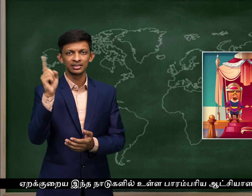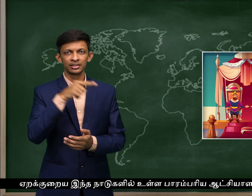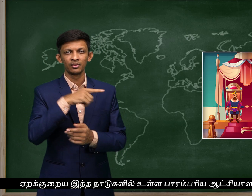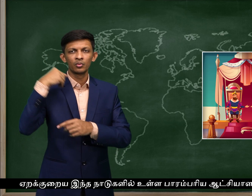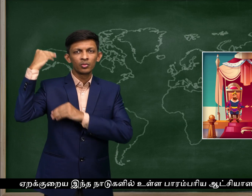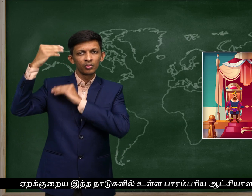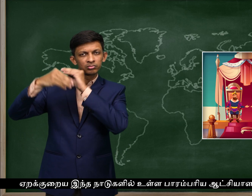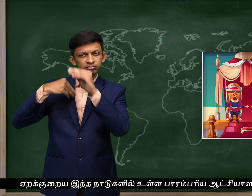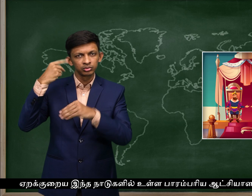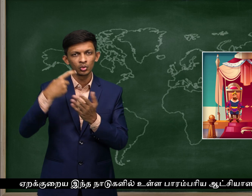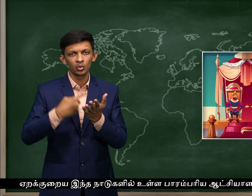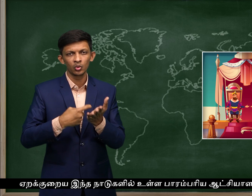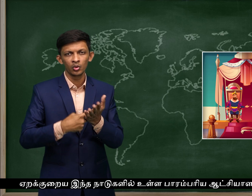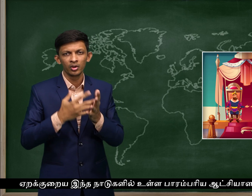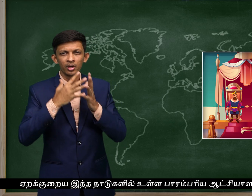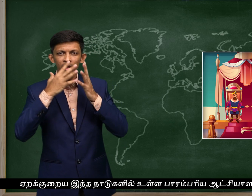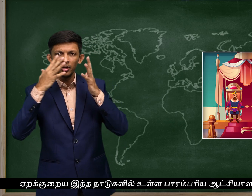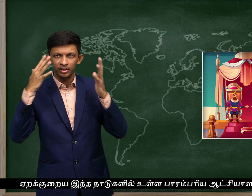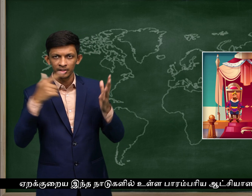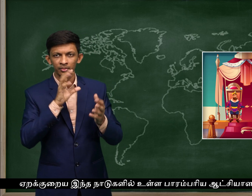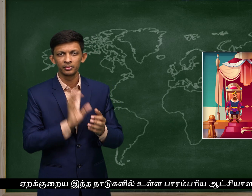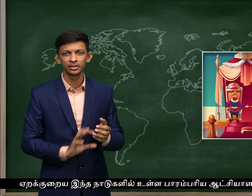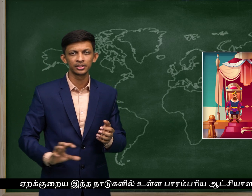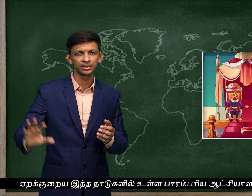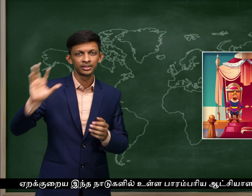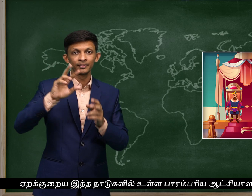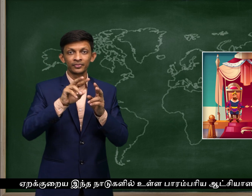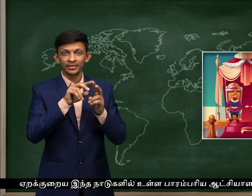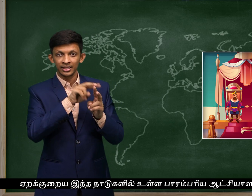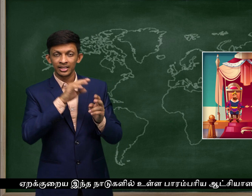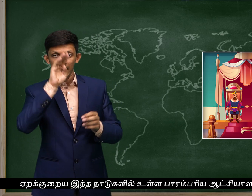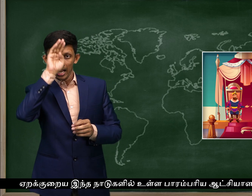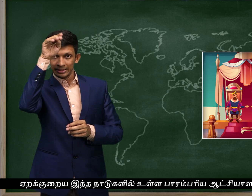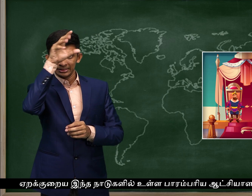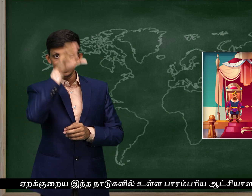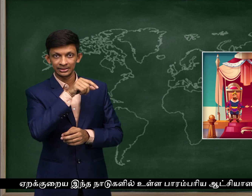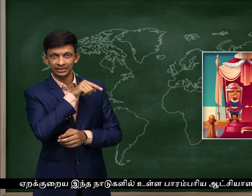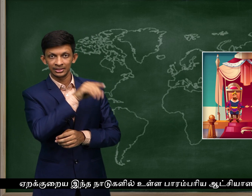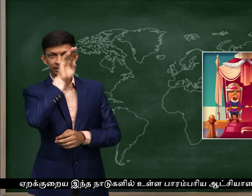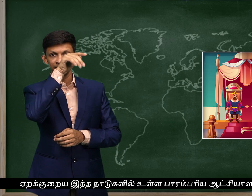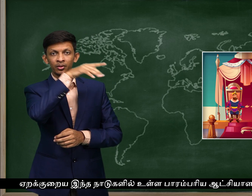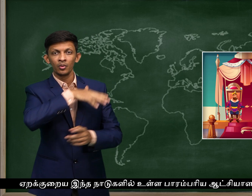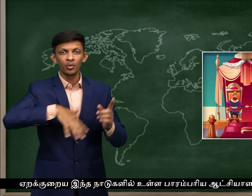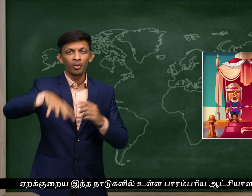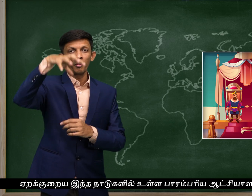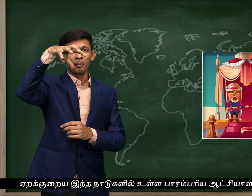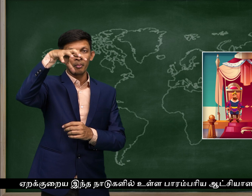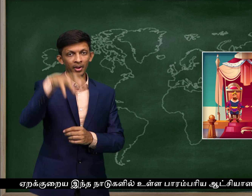ஏறக்குறைய இந்த நாடுகளில் உள்ள பாரம்பரிய ஆட்சியாளர்கள் மன்னர்களாகவும்